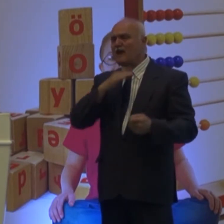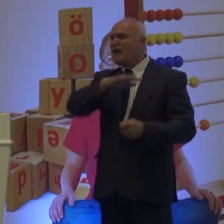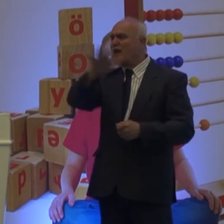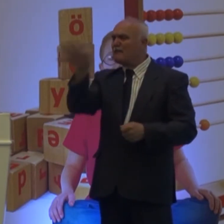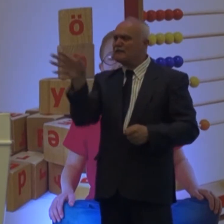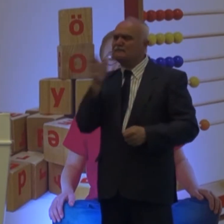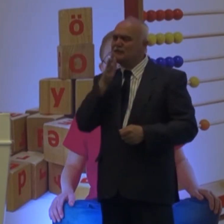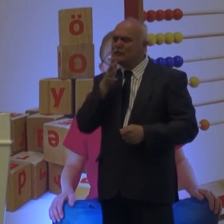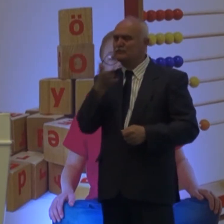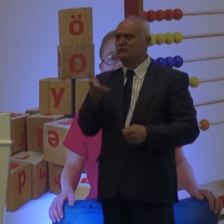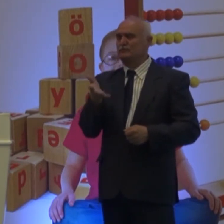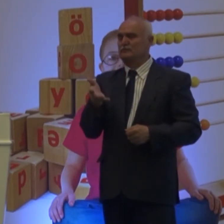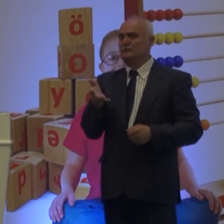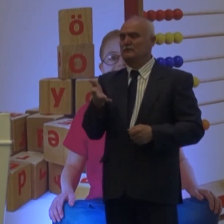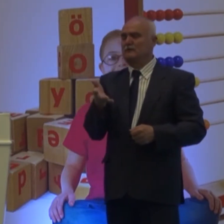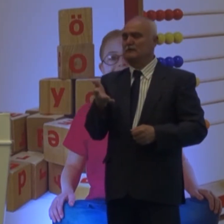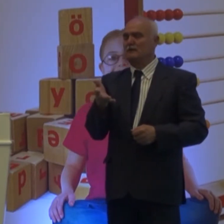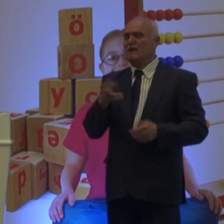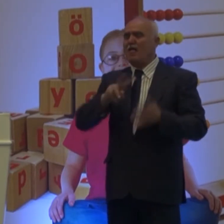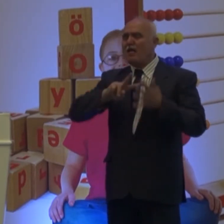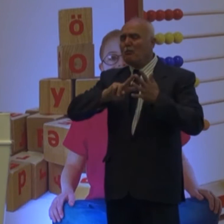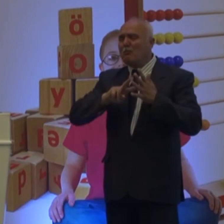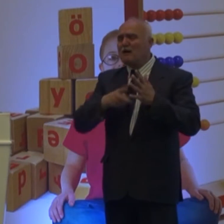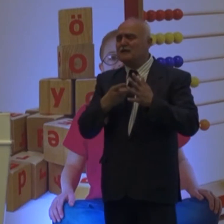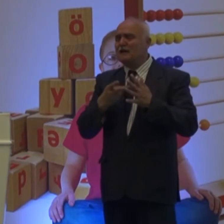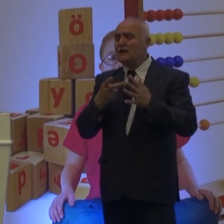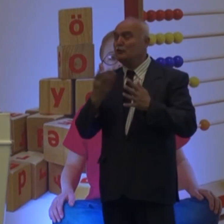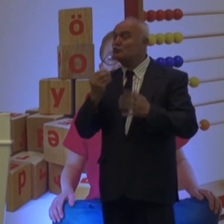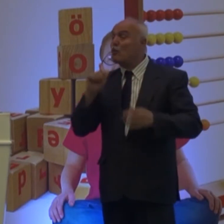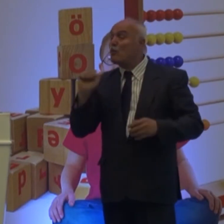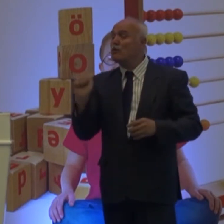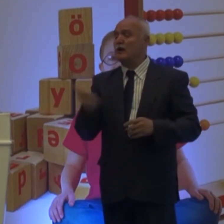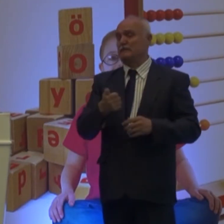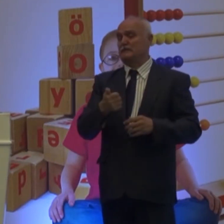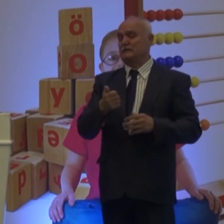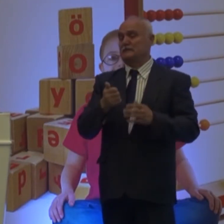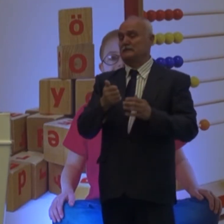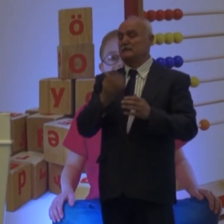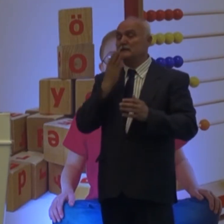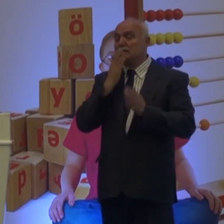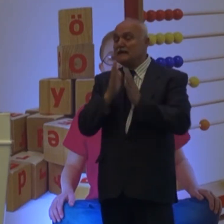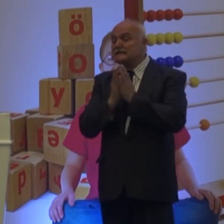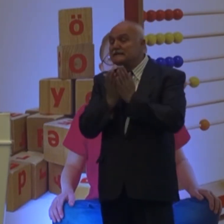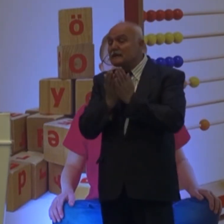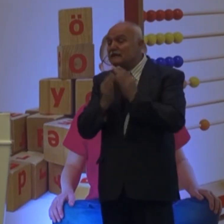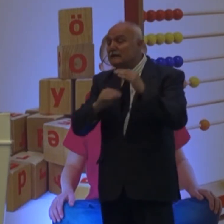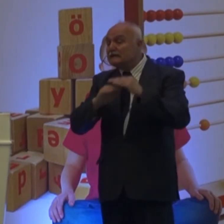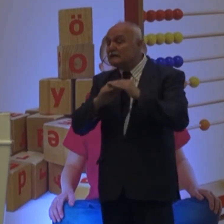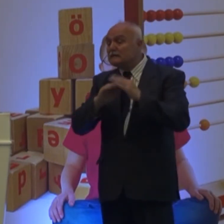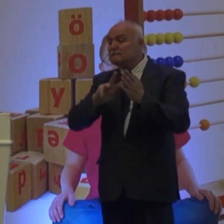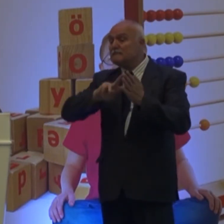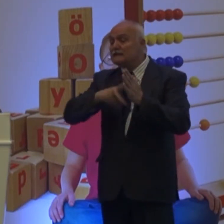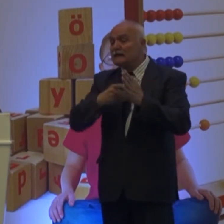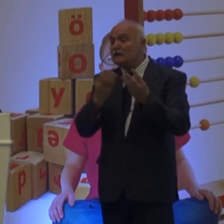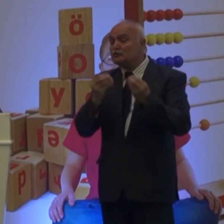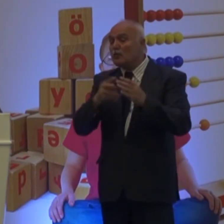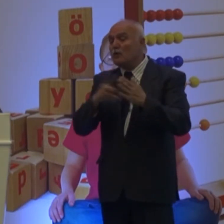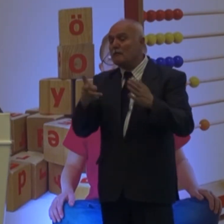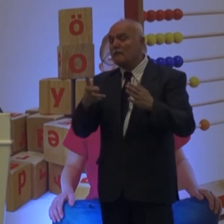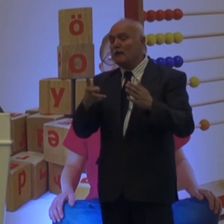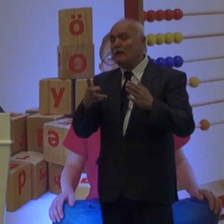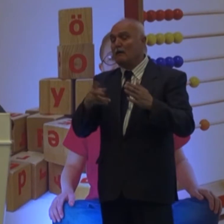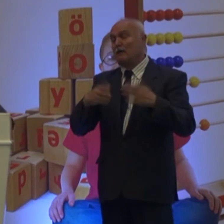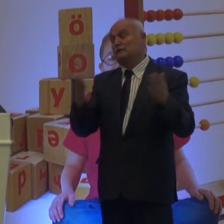hepinizin çok iyi bildiği gibi materyal çok önemlidir. Ders kitabı kadar materyal çok önemlidir. Hatta bazen